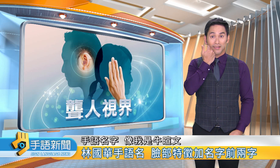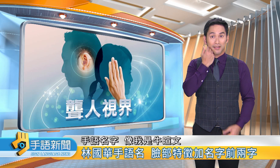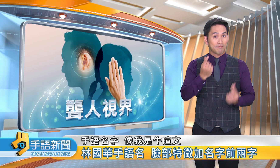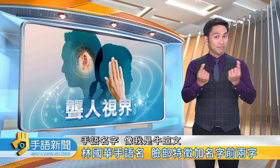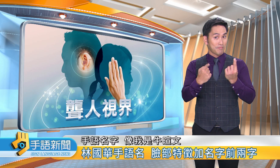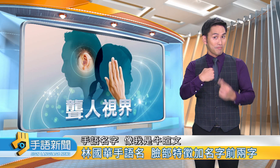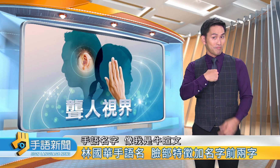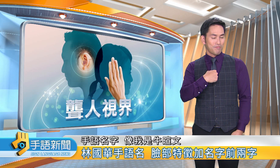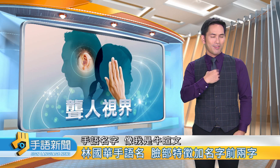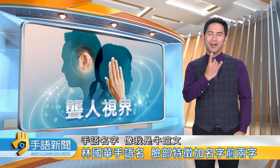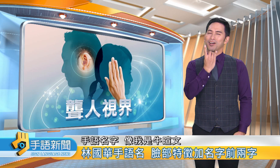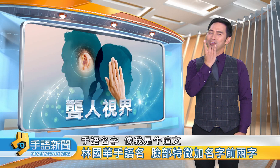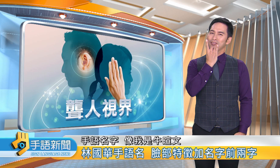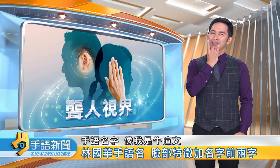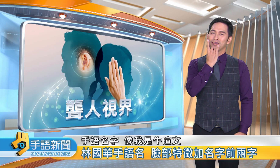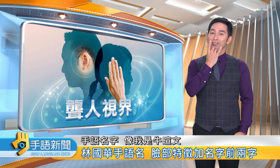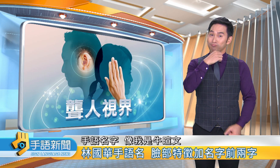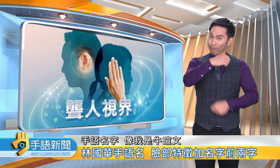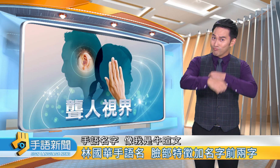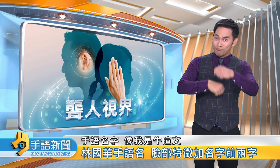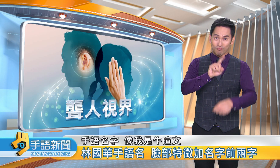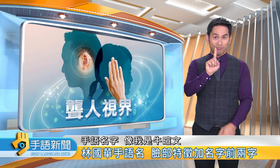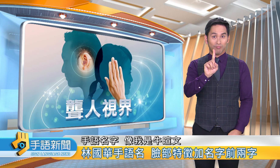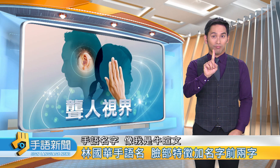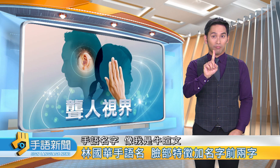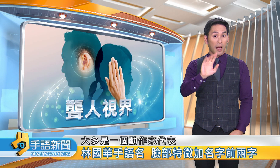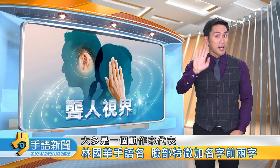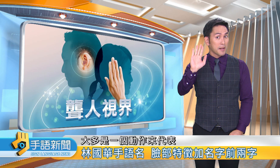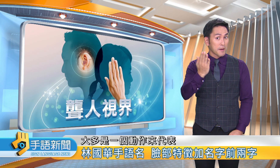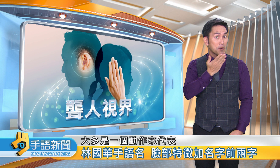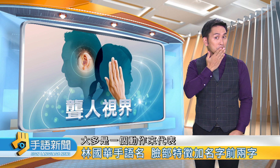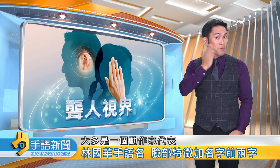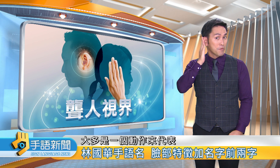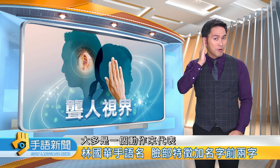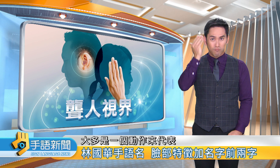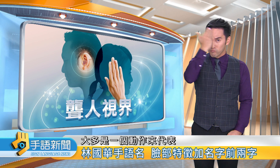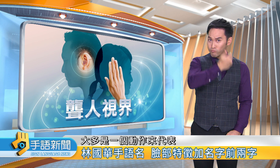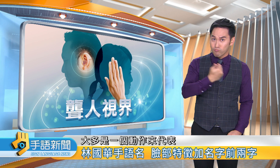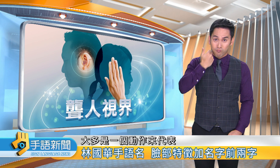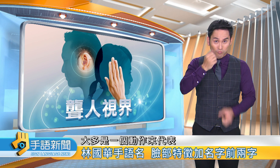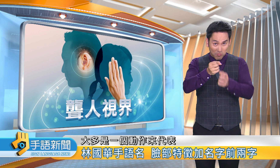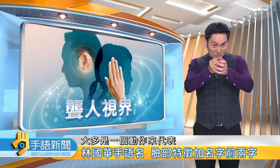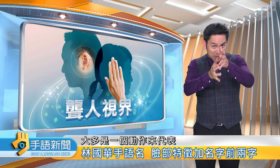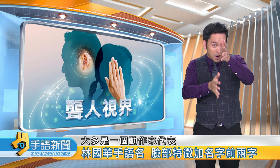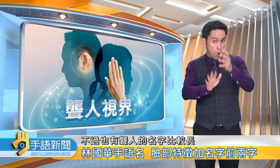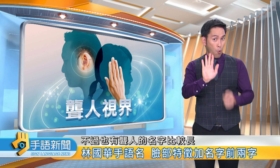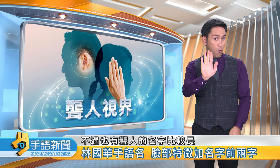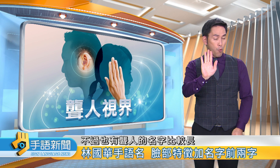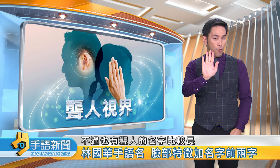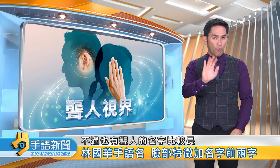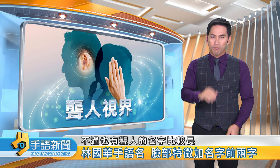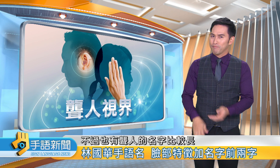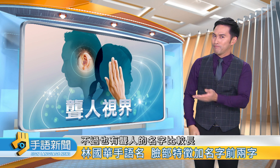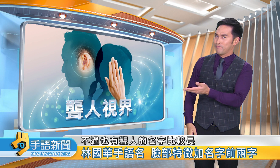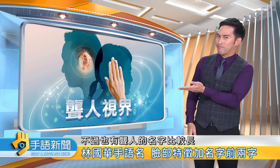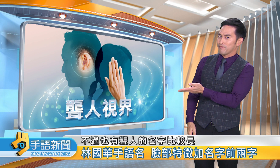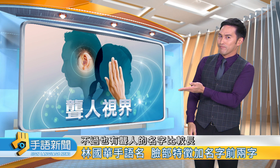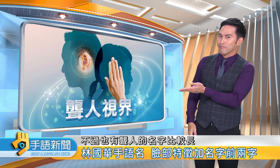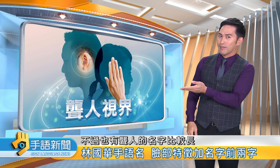手语名字像我是牛轩文，大多是一个动作来代表。不过也有聋人的手语名字比较长，